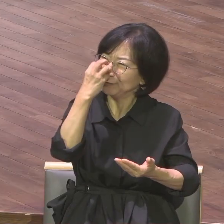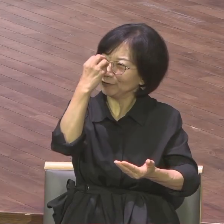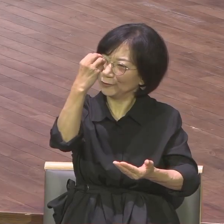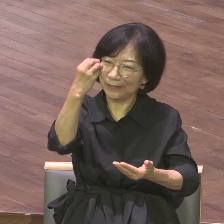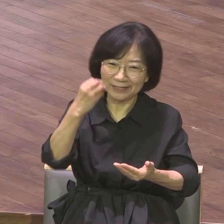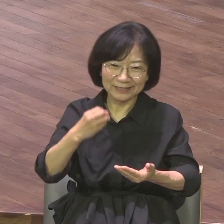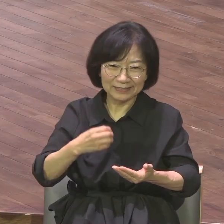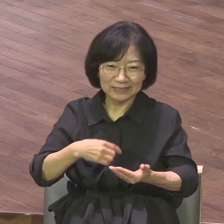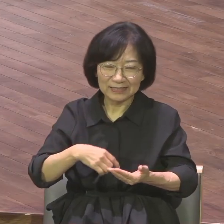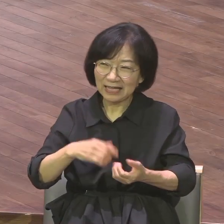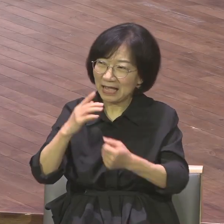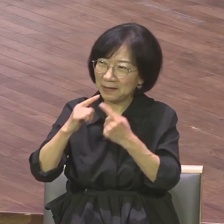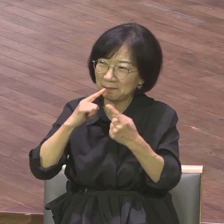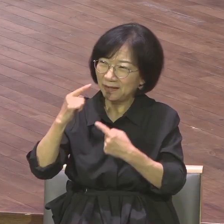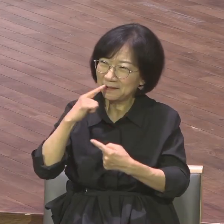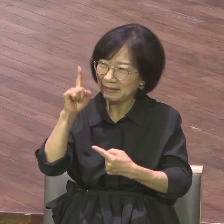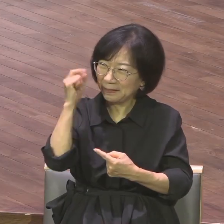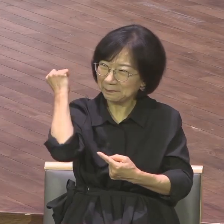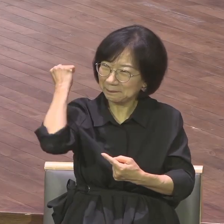다시 말해 하나님 말씀 불순종해.